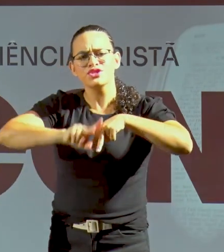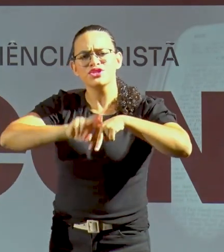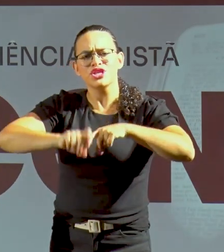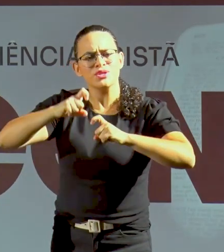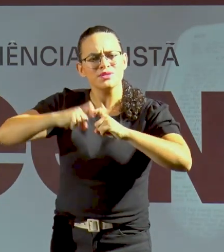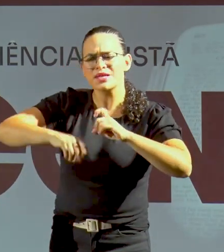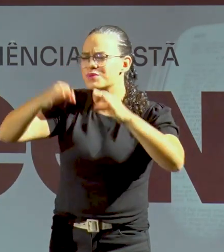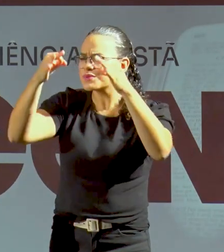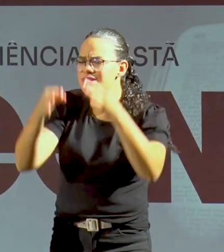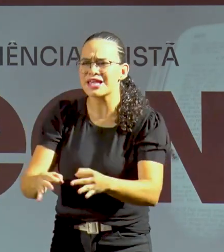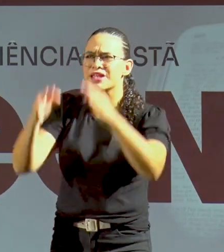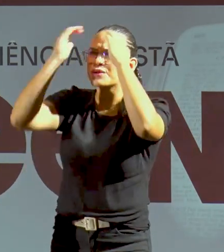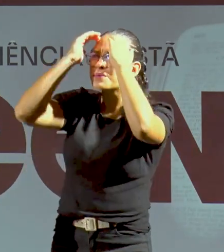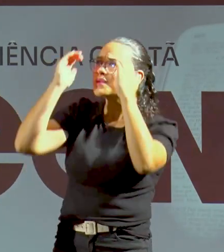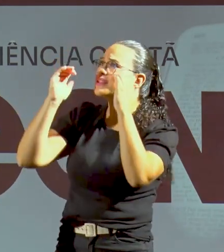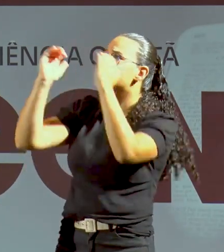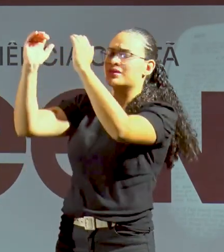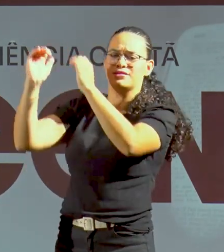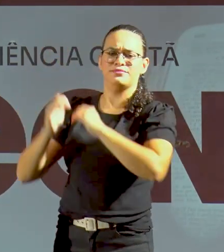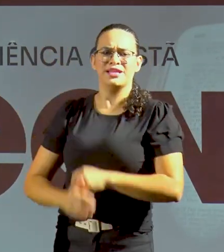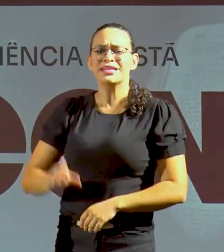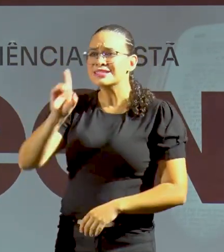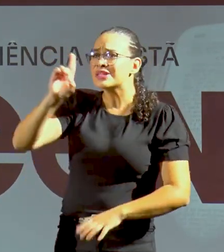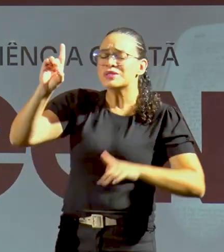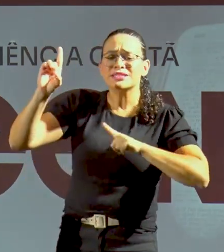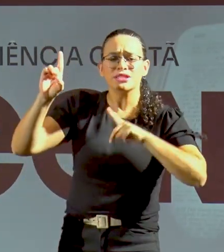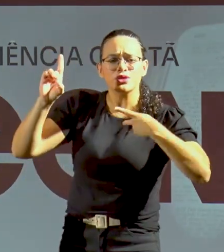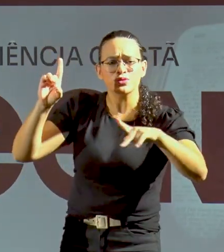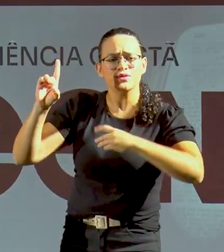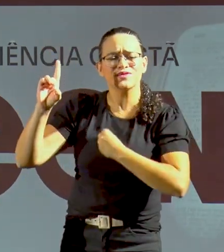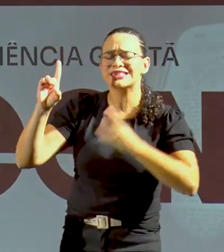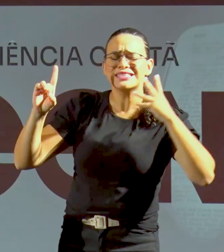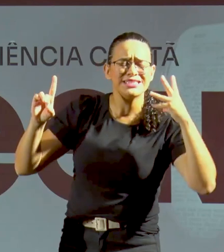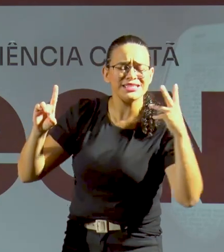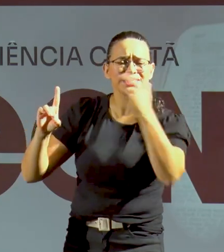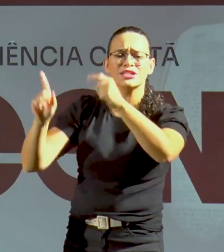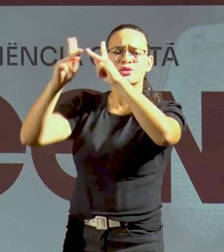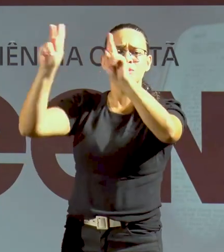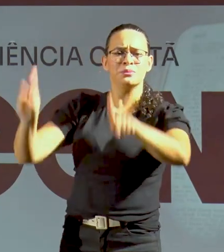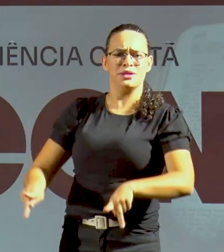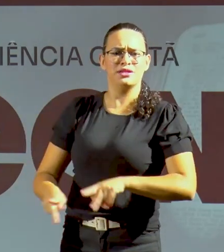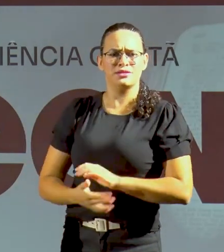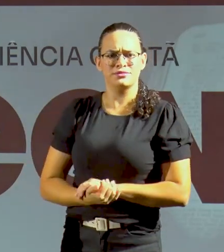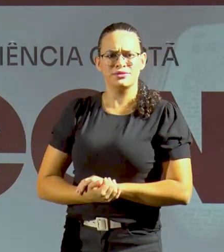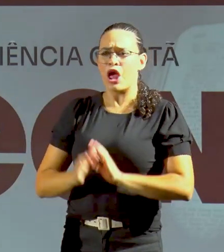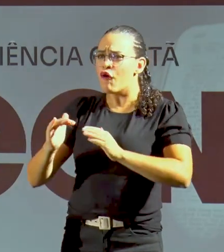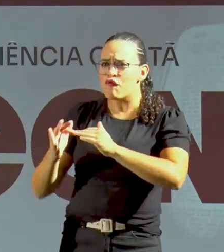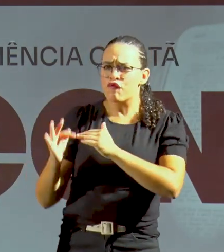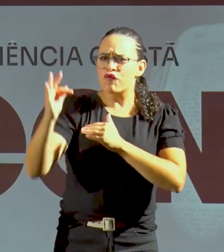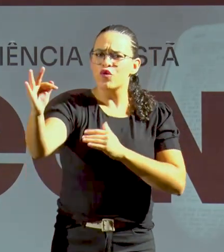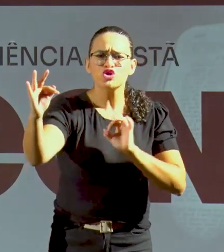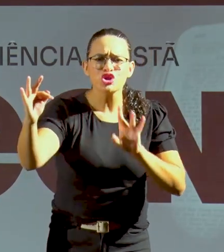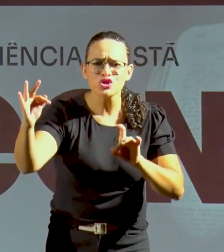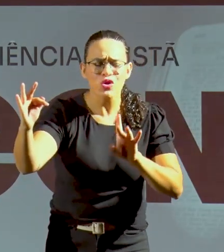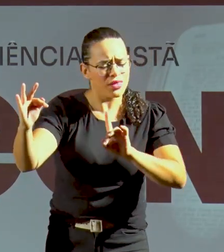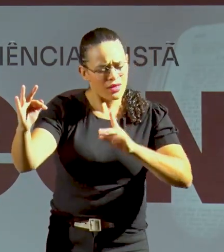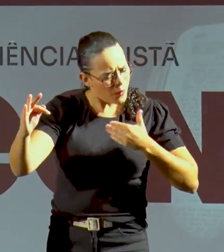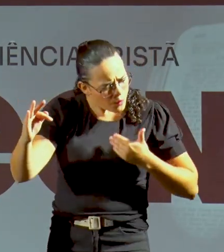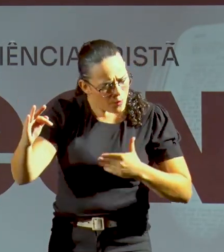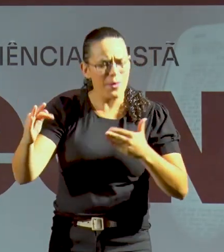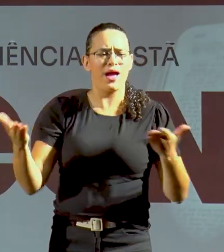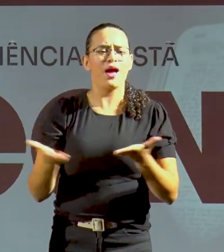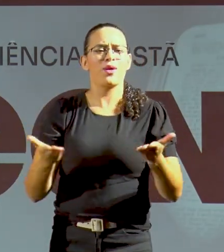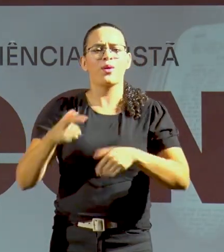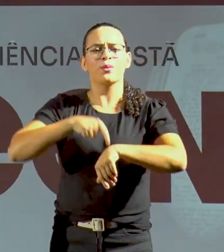na presença do Senhor ele tem algo lindo para fazer para você e não é lá na frente começa agora começa